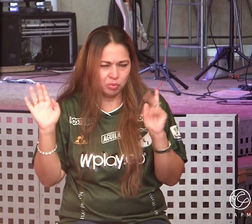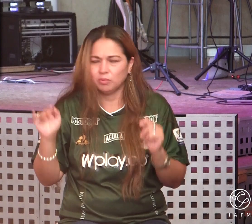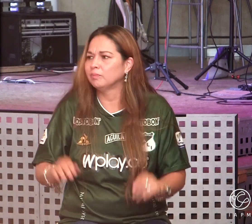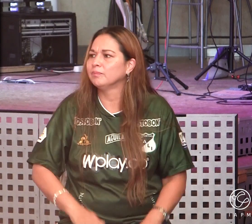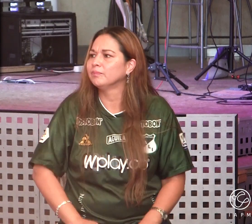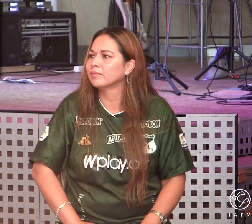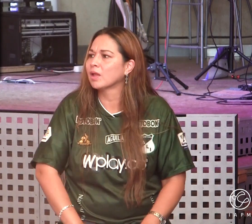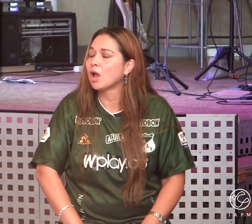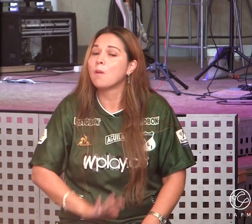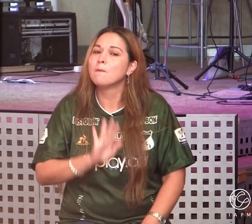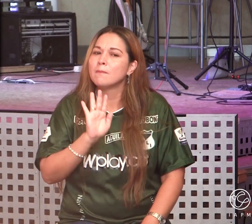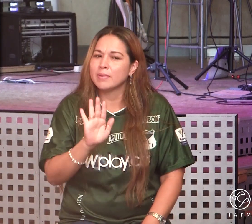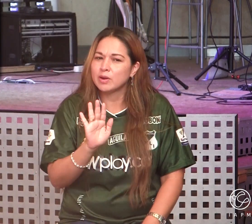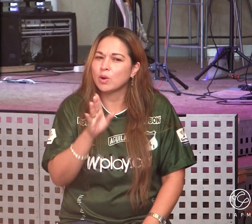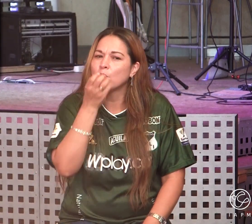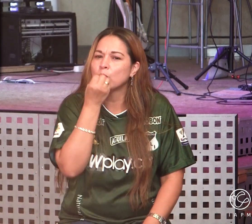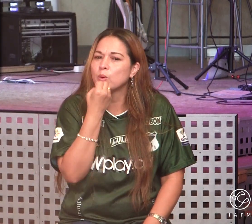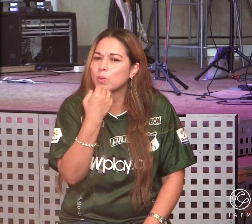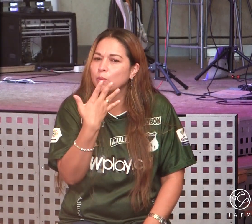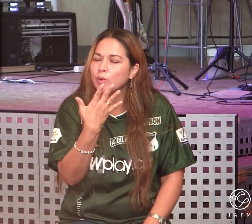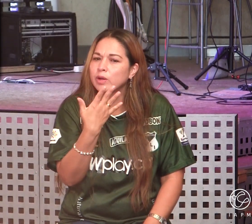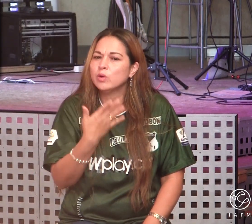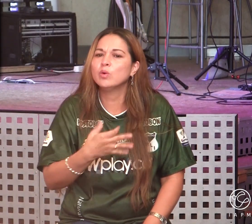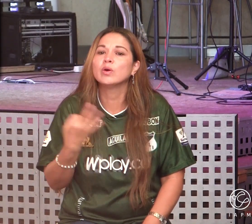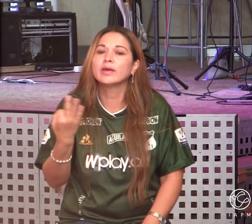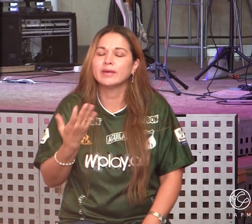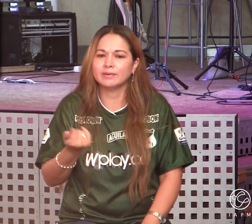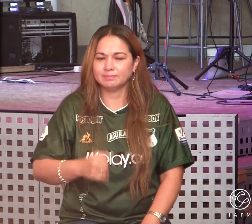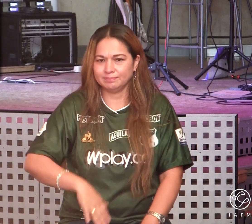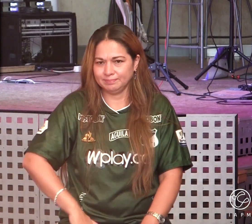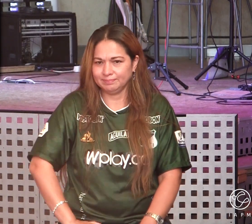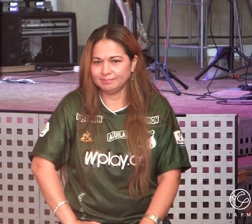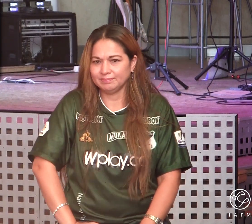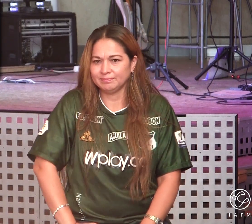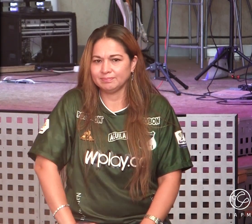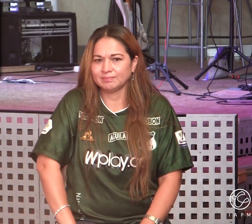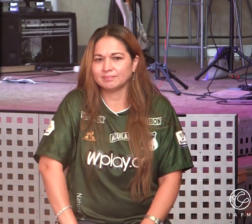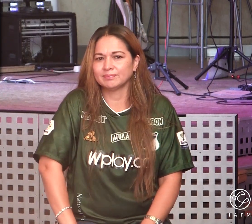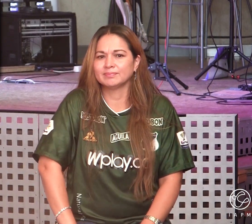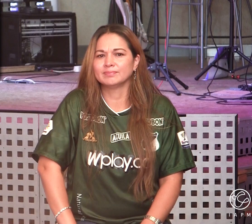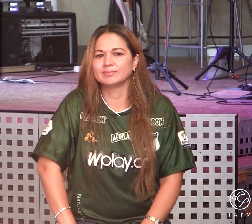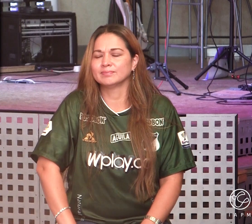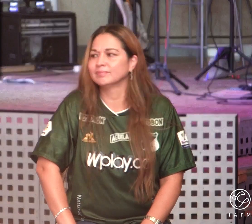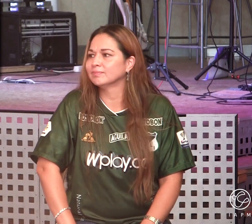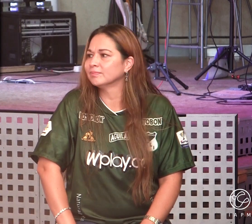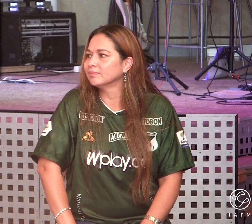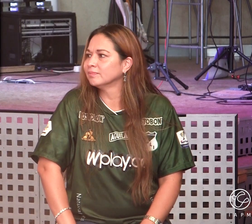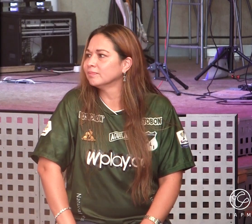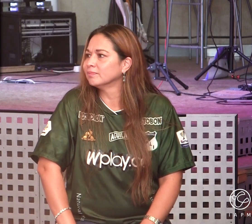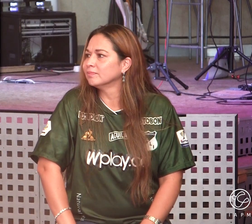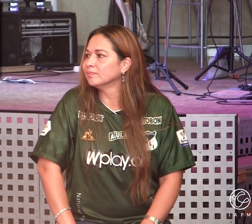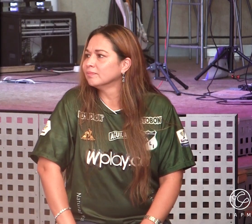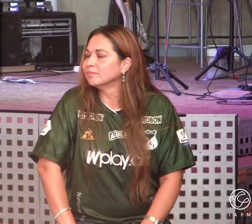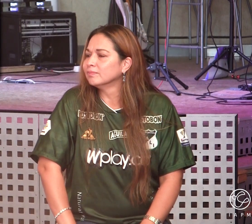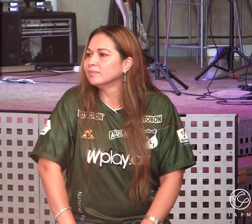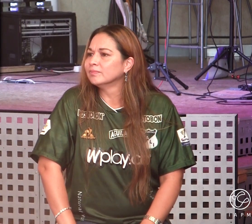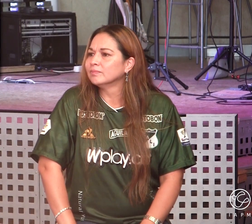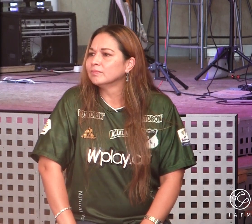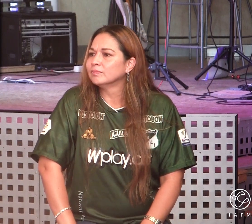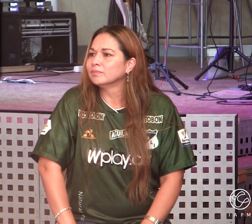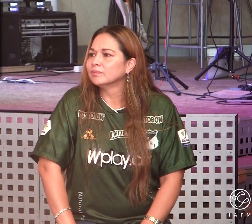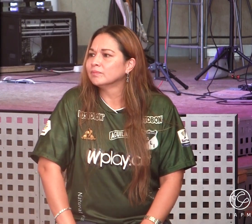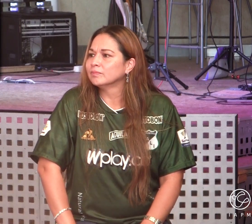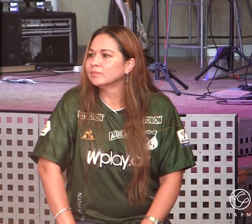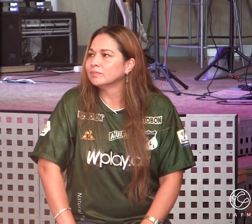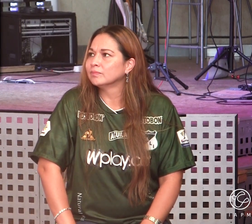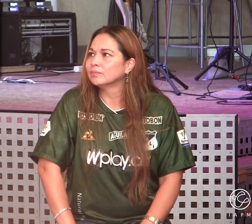interesante es, hace toda una lista, ¿no? Y cosas semejantes a esto, la lista se alarga, cosas semejantes a estas. ¿A dónde